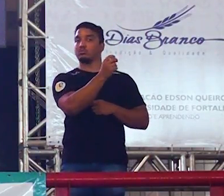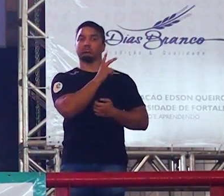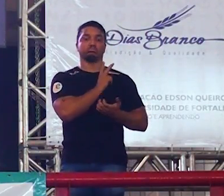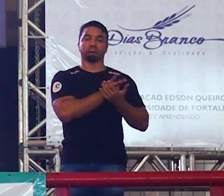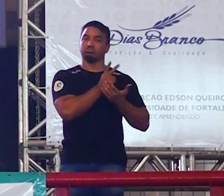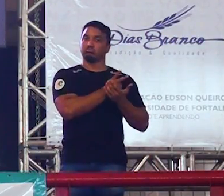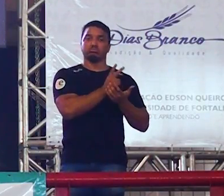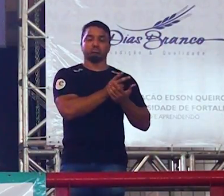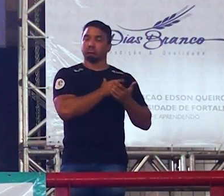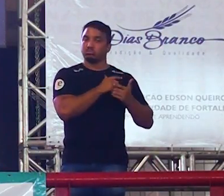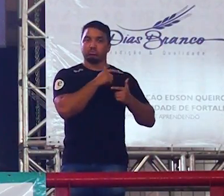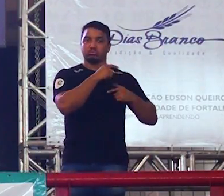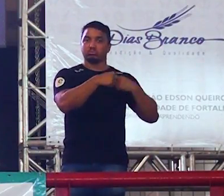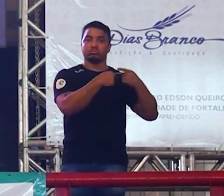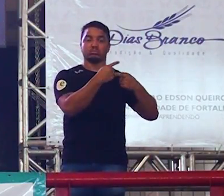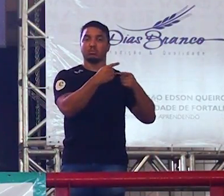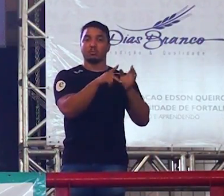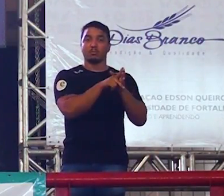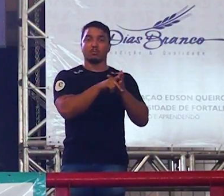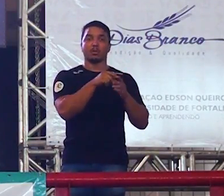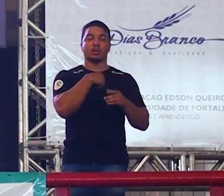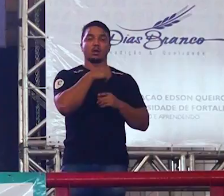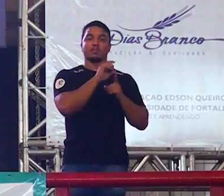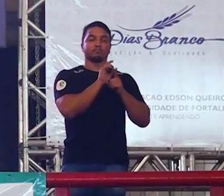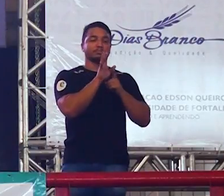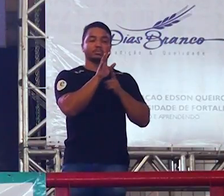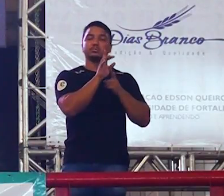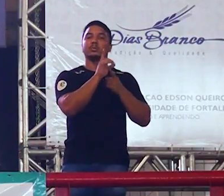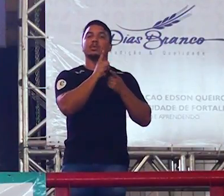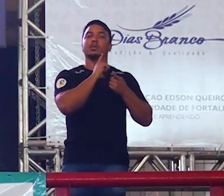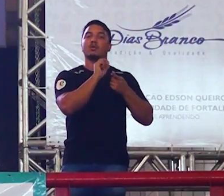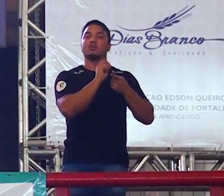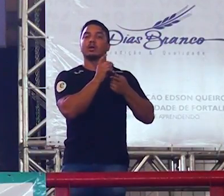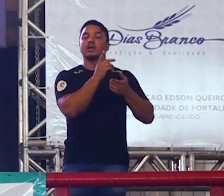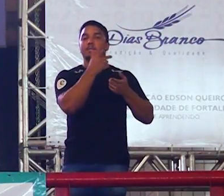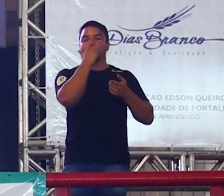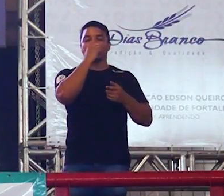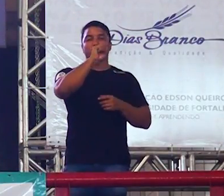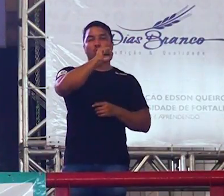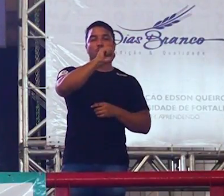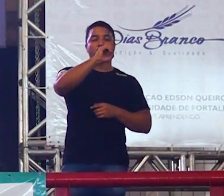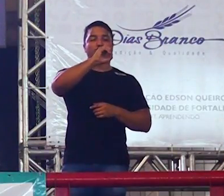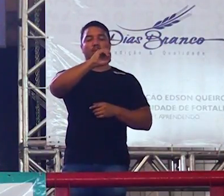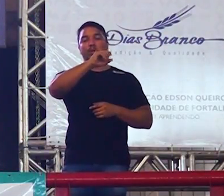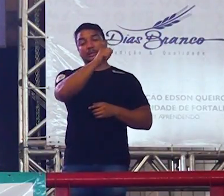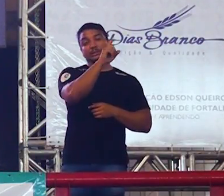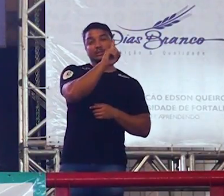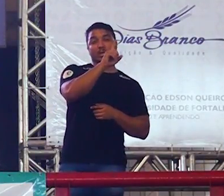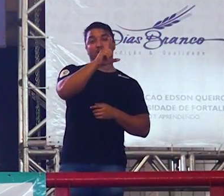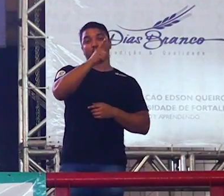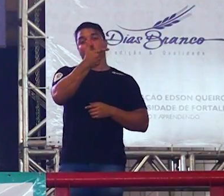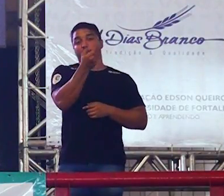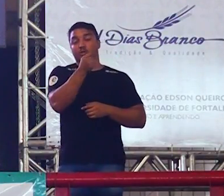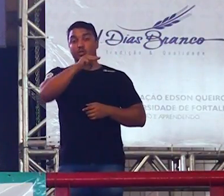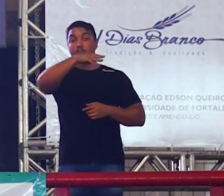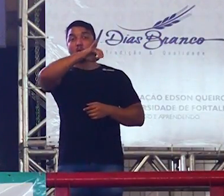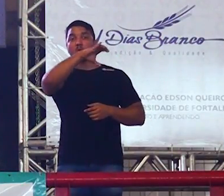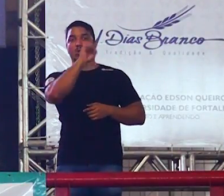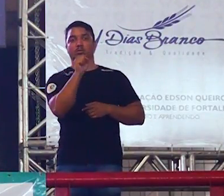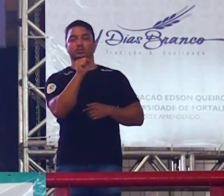esses gametas num fenômeno chamado de ejaculação, cerca de 80 a 120 milhões